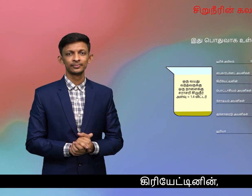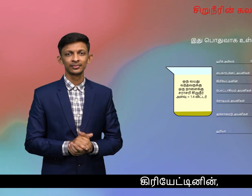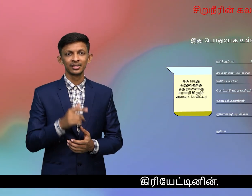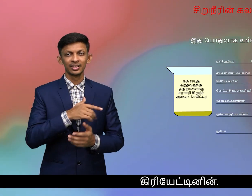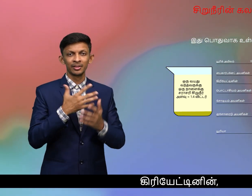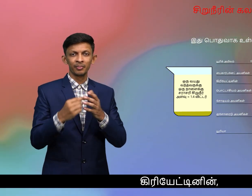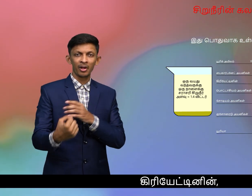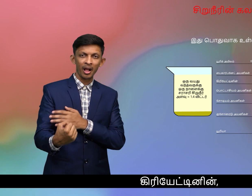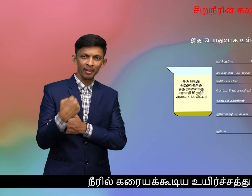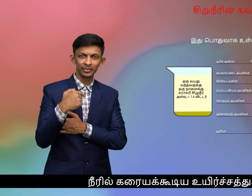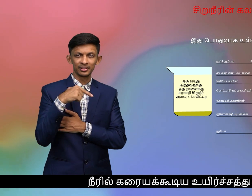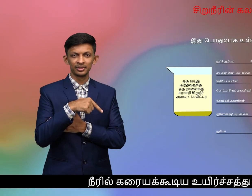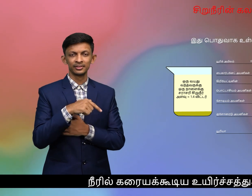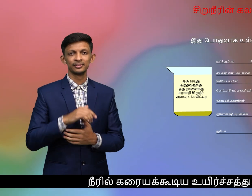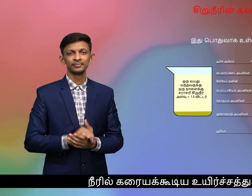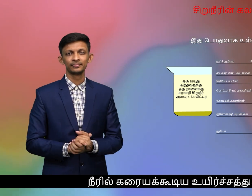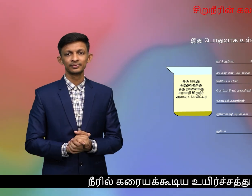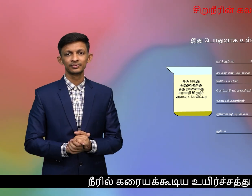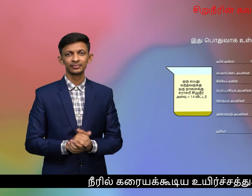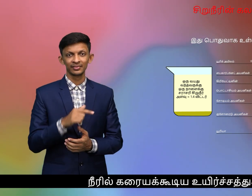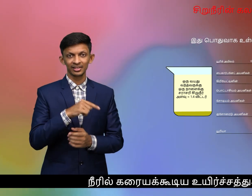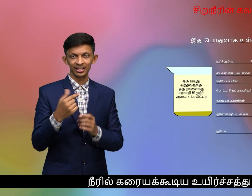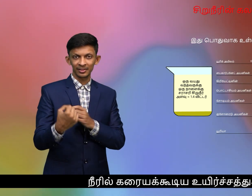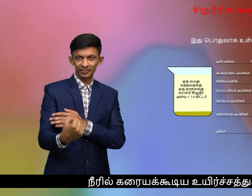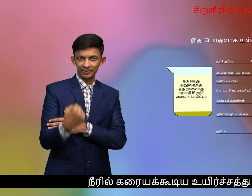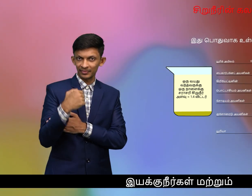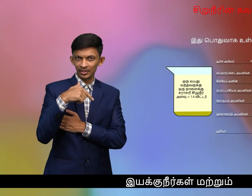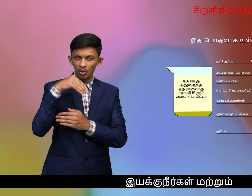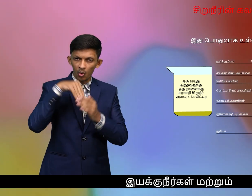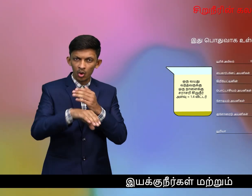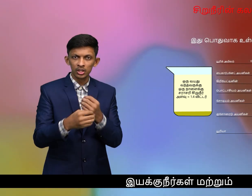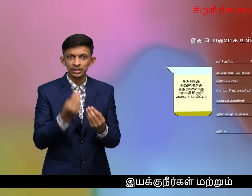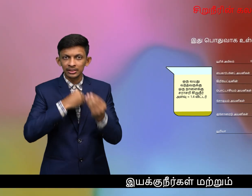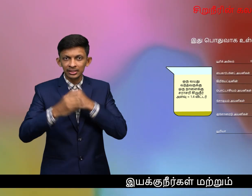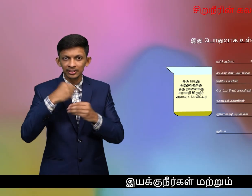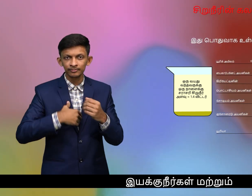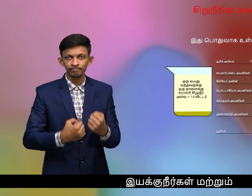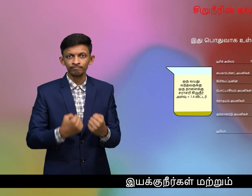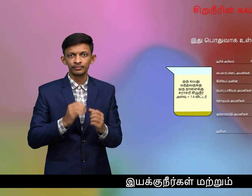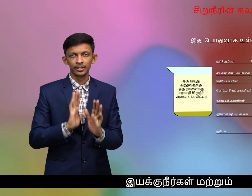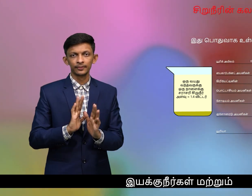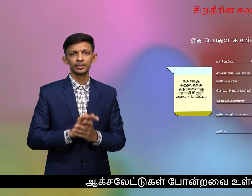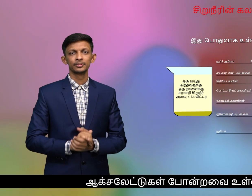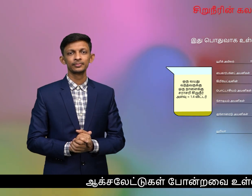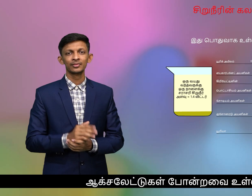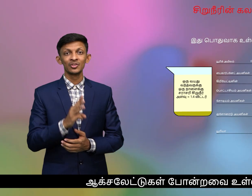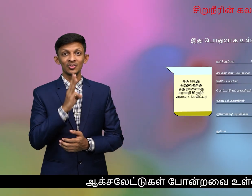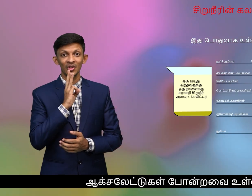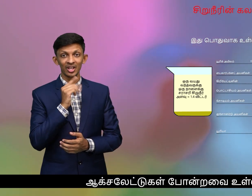கிரியோட்டினின், நீரில் கரையக்கூடிய உயிர்ச்சத்துகள், எக்கு நீர்கள் மற்றும் ஆக்சலேட்டுகள்